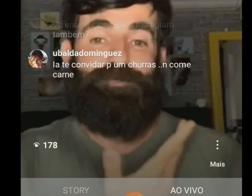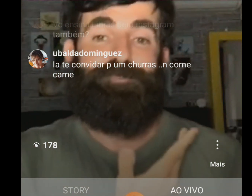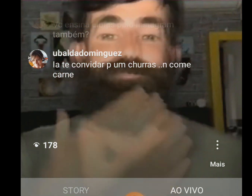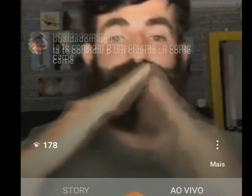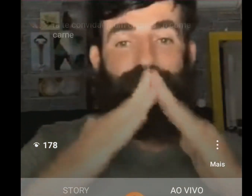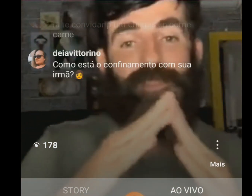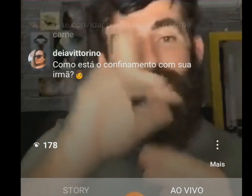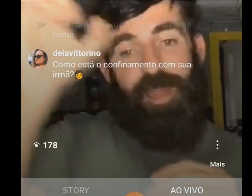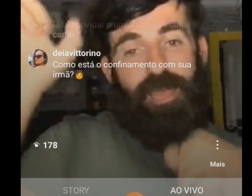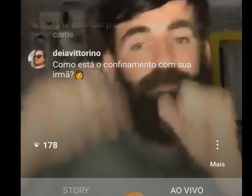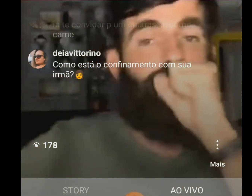lá.